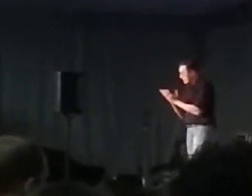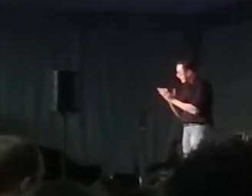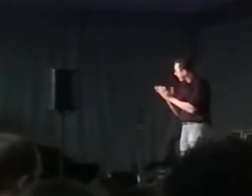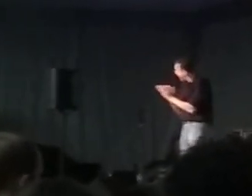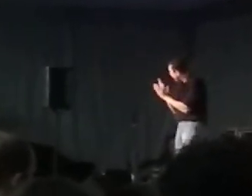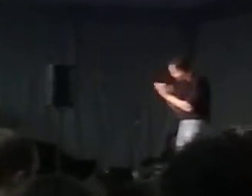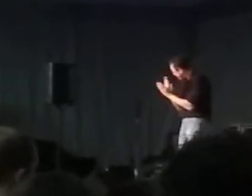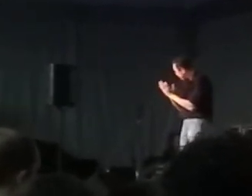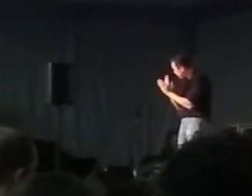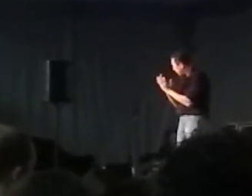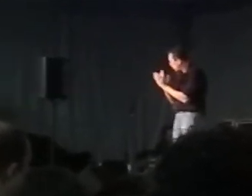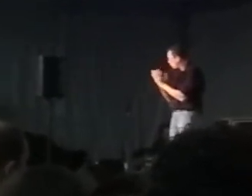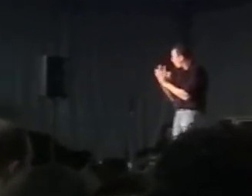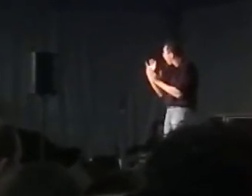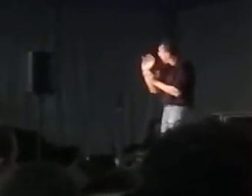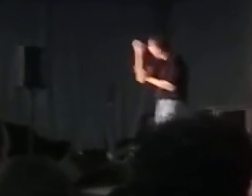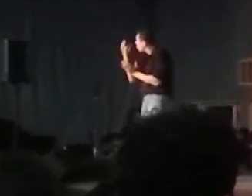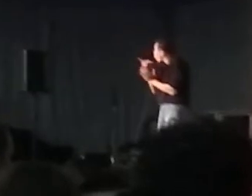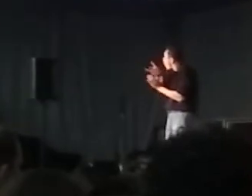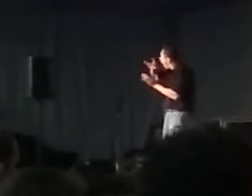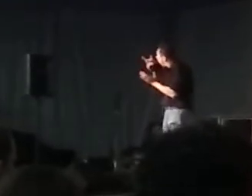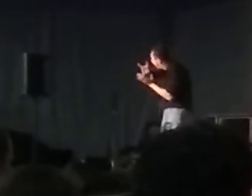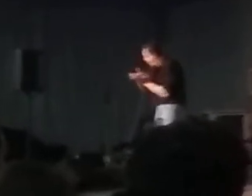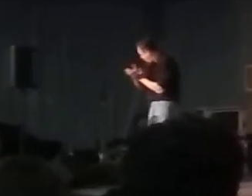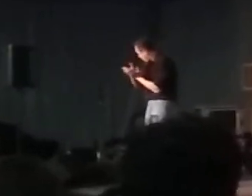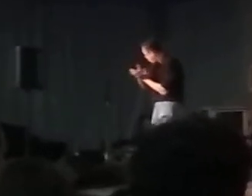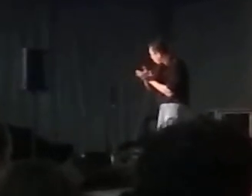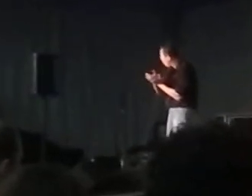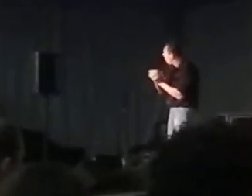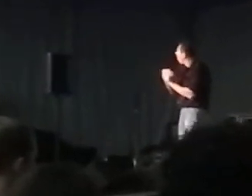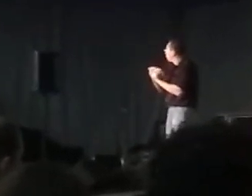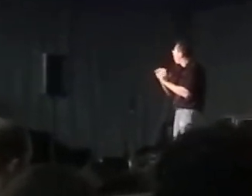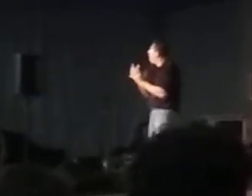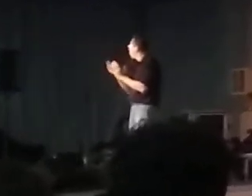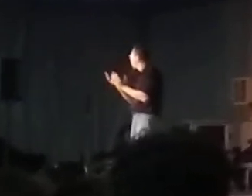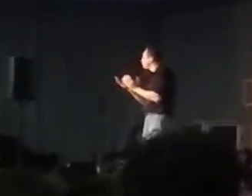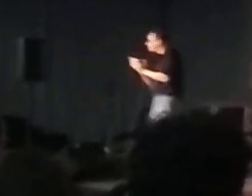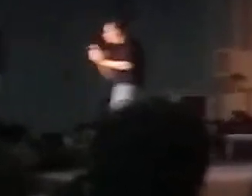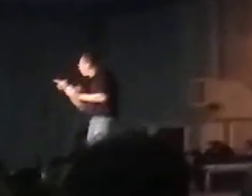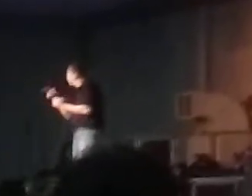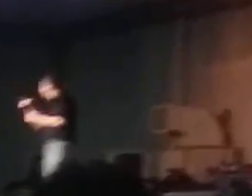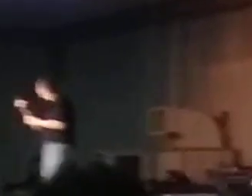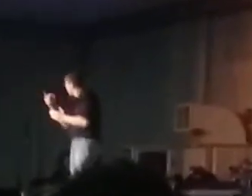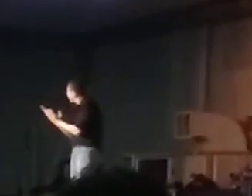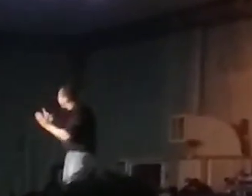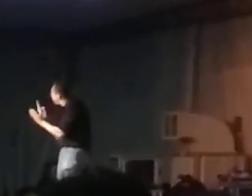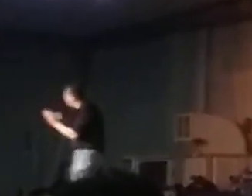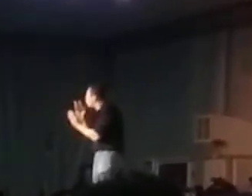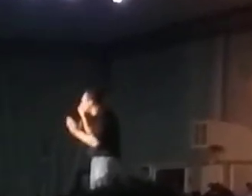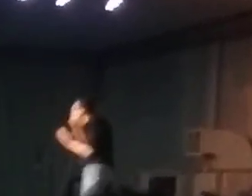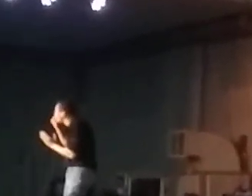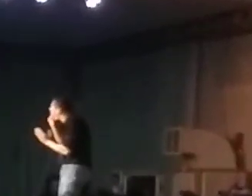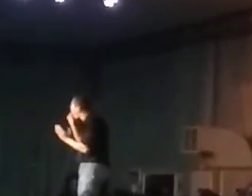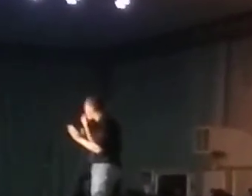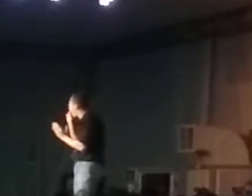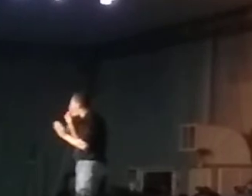casos reais, né, das investigações, para a ficção, para a história, para o Bom Dia Verônica, que é uma história de